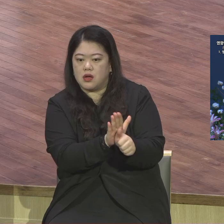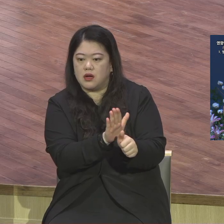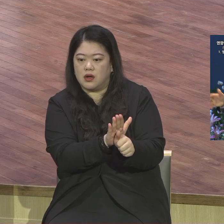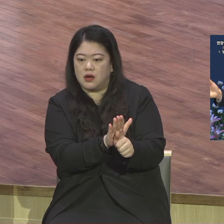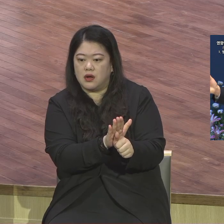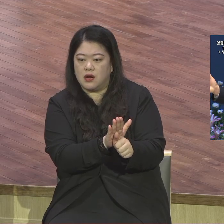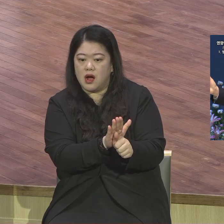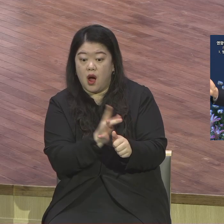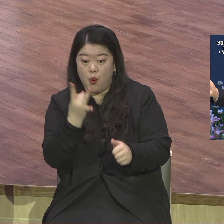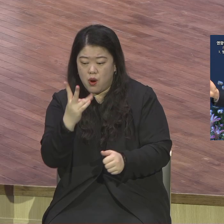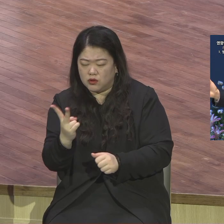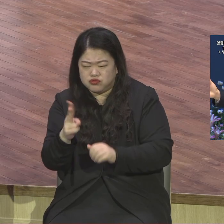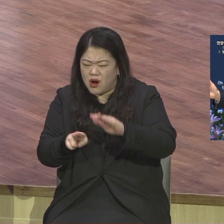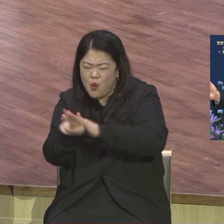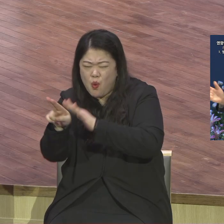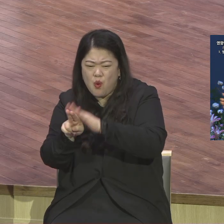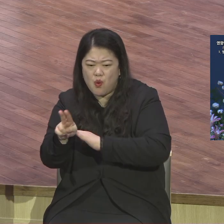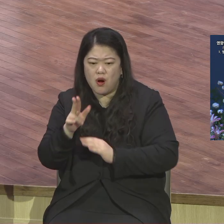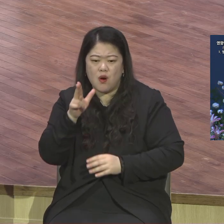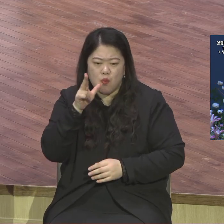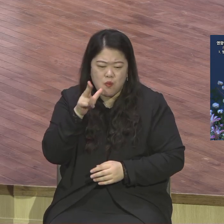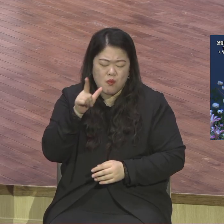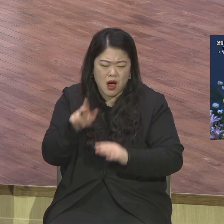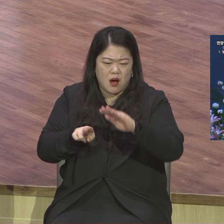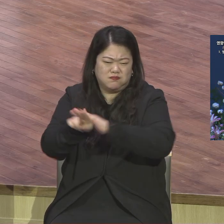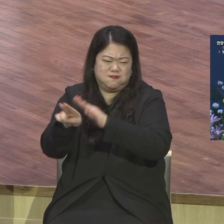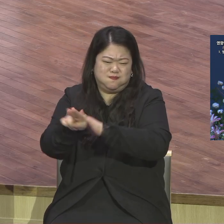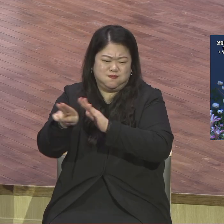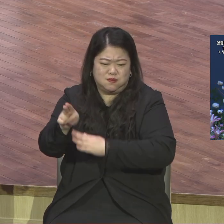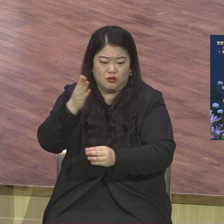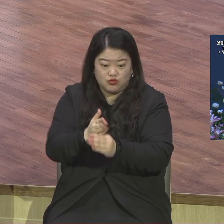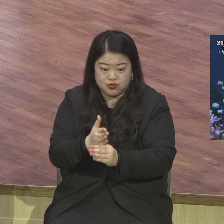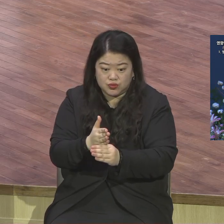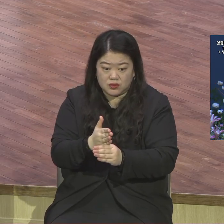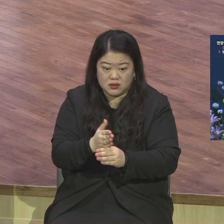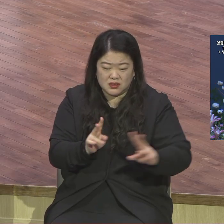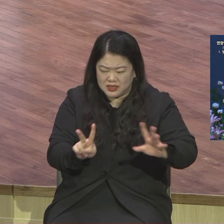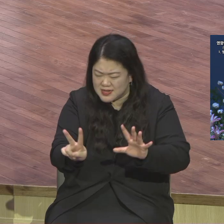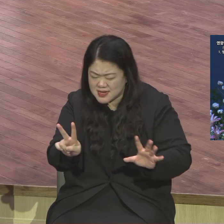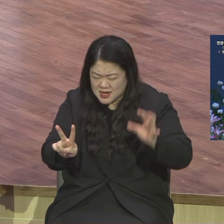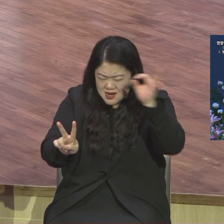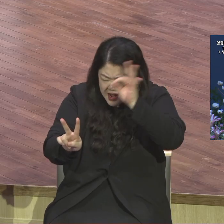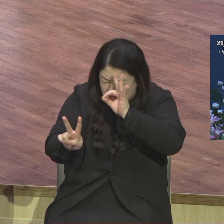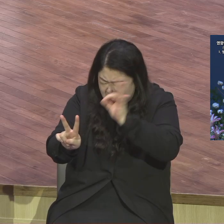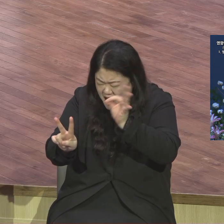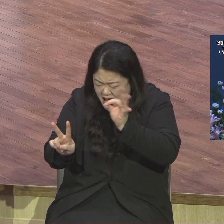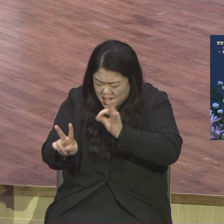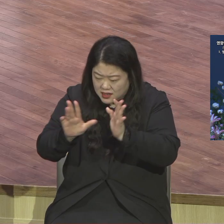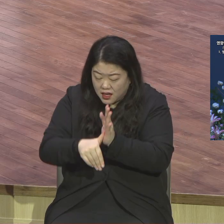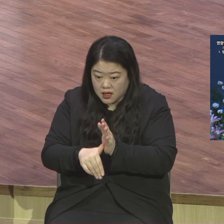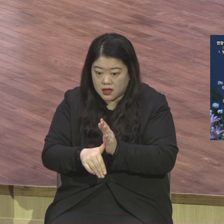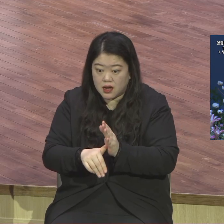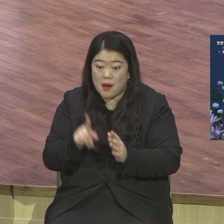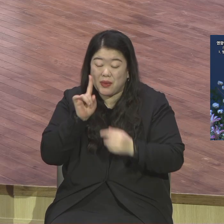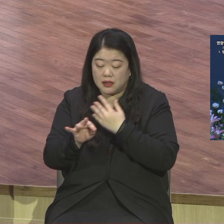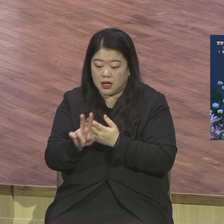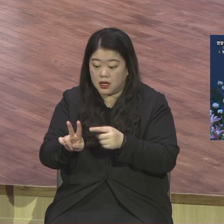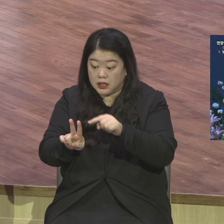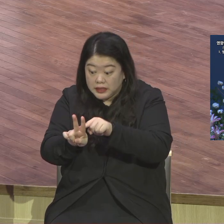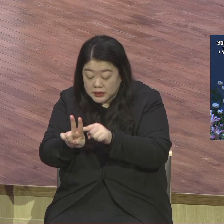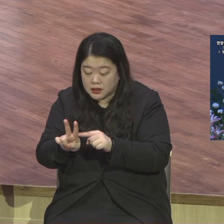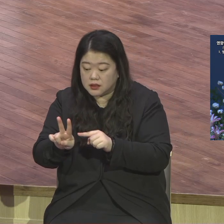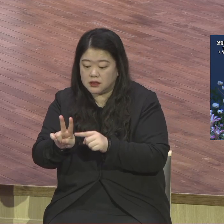다른 길로 갔다라고 또 갔다고 말은 실제 자기 집에 숨기나 만약에 수색을 싹 해보면 어떻게 들키면 다 죽여